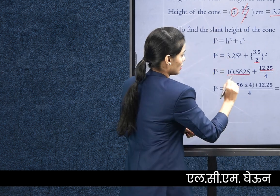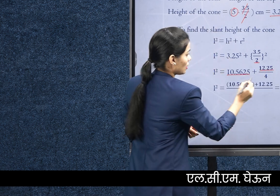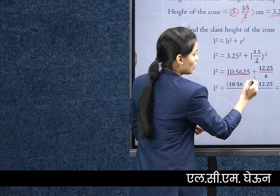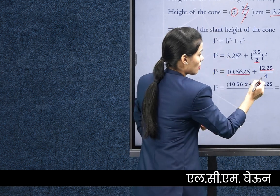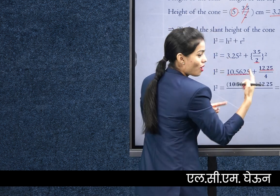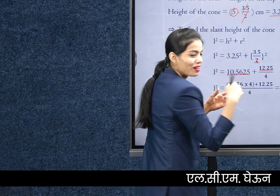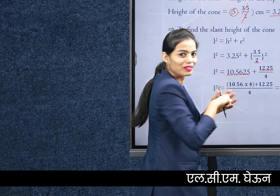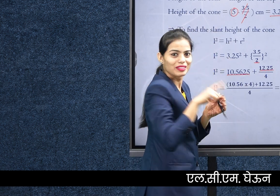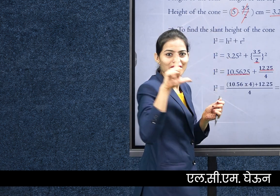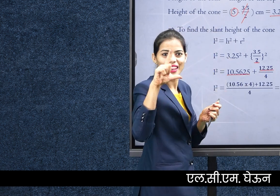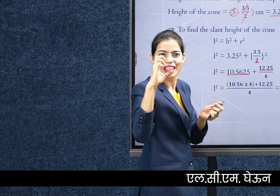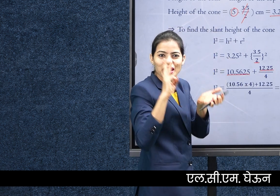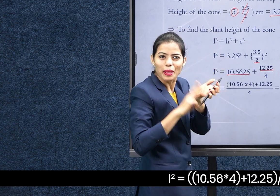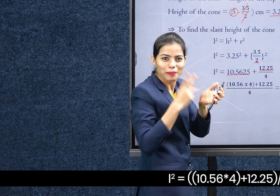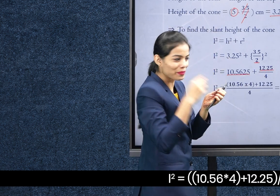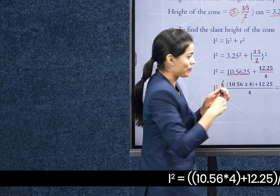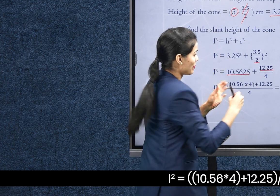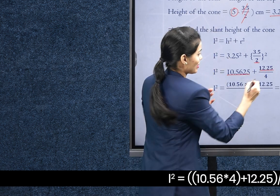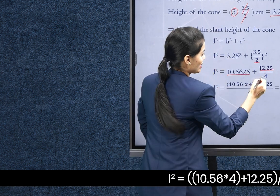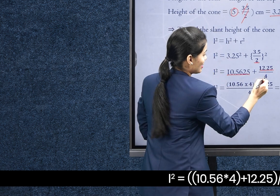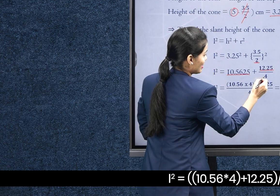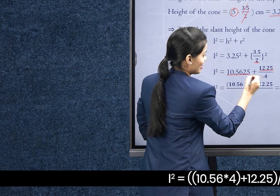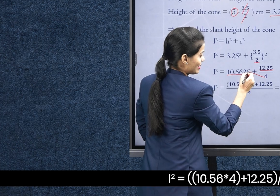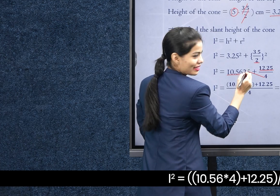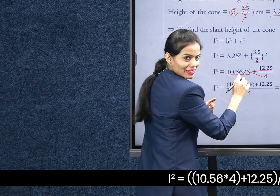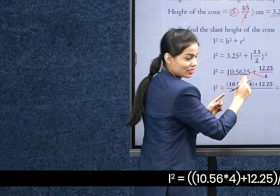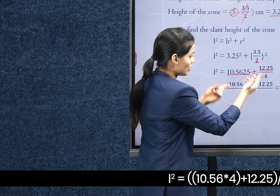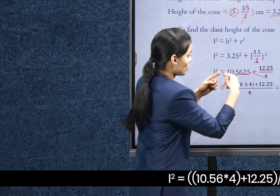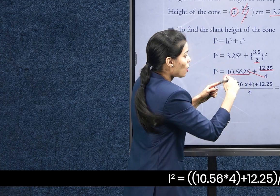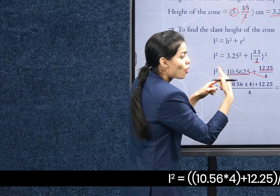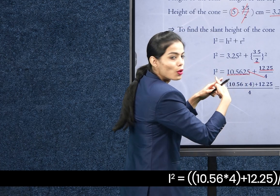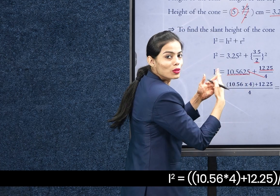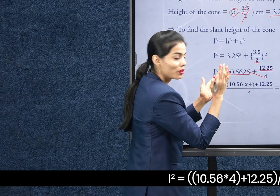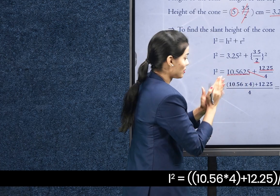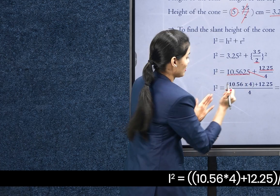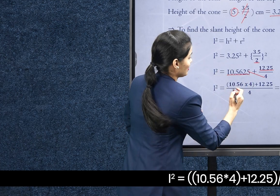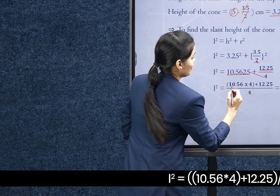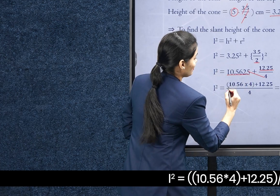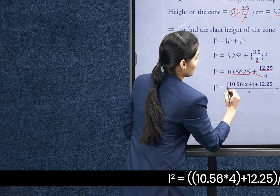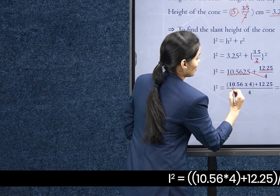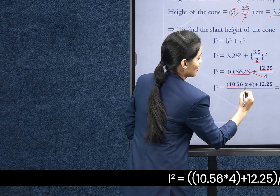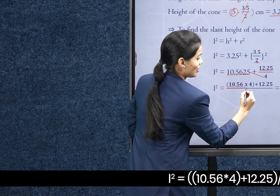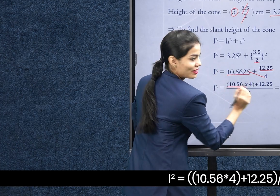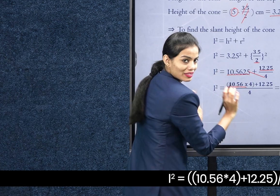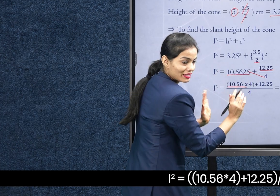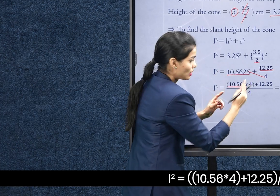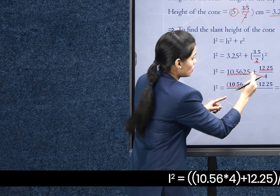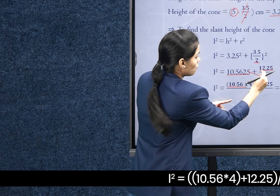LCM घेऊन L2 बरोबर कंसामध्ये 10.56 गुणिले 4 कंसबंद